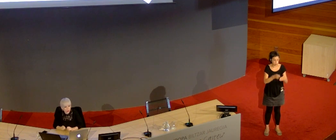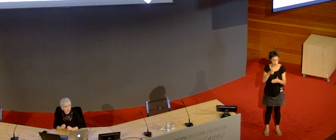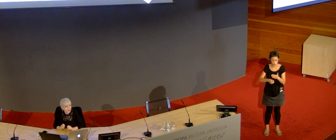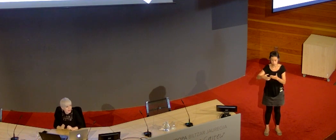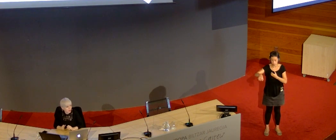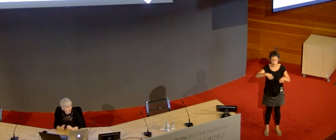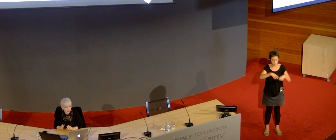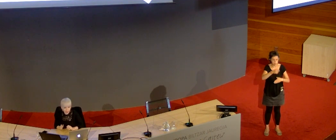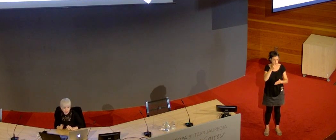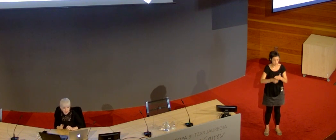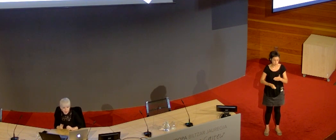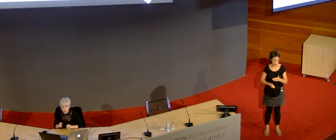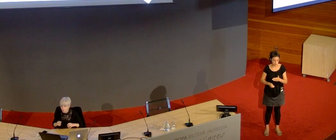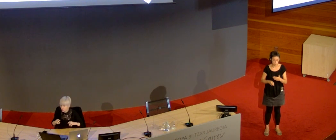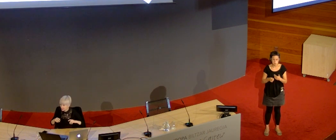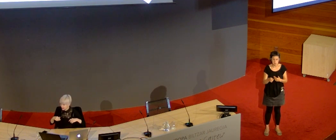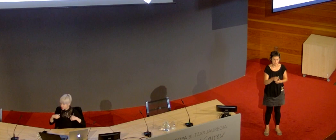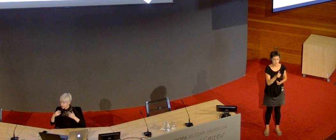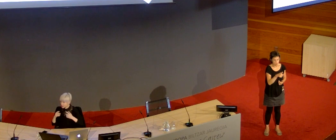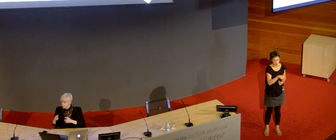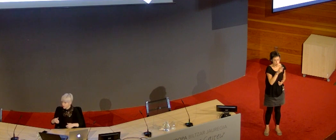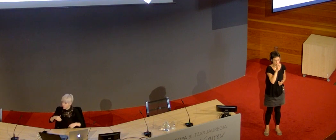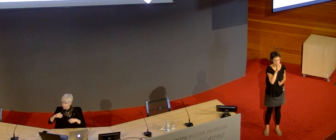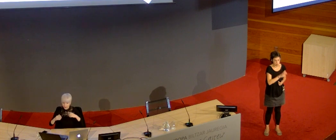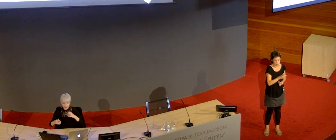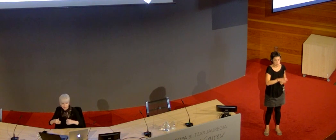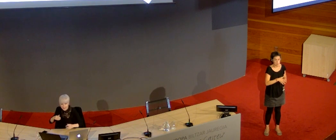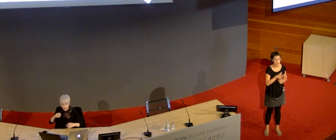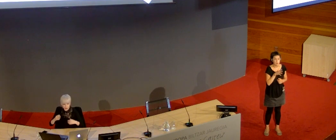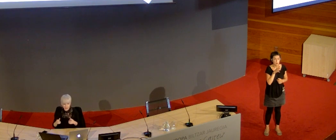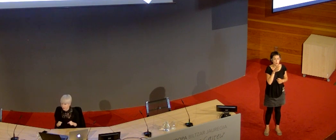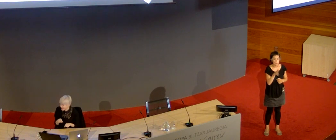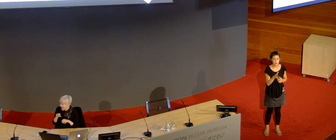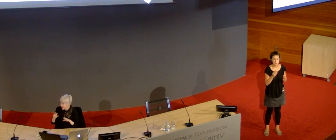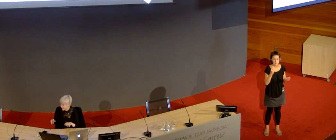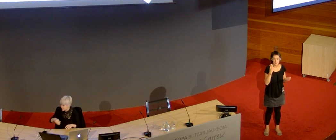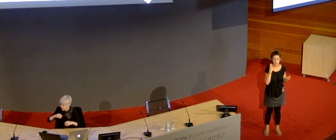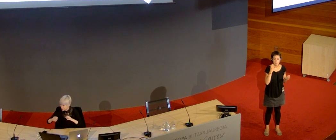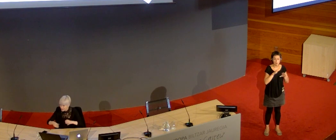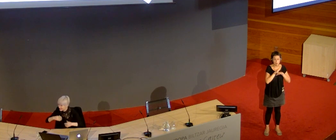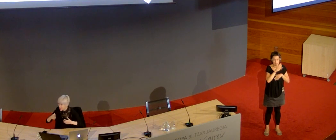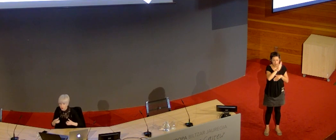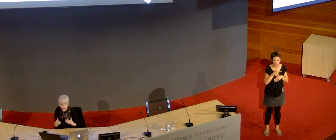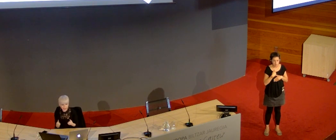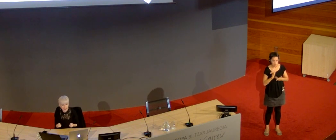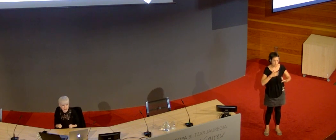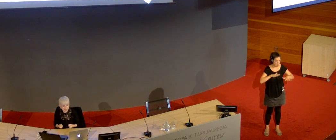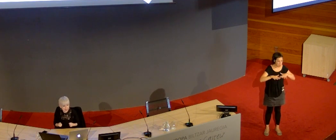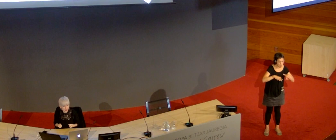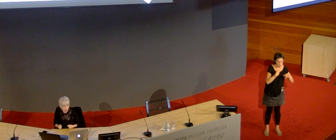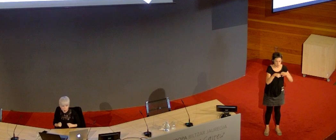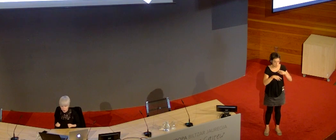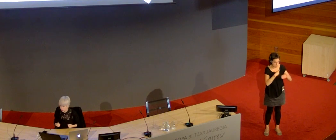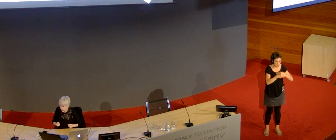hoy más que nunca viables porque ante el Espejismo de movilidad de estar constantemente haciendo cosas constantemente